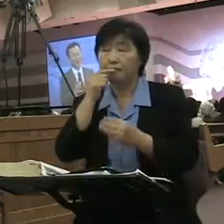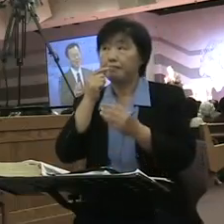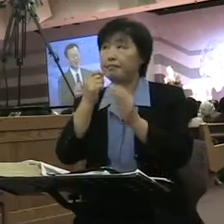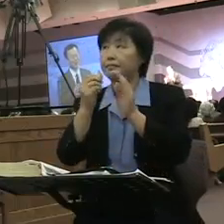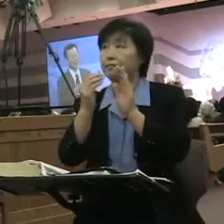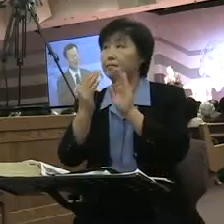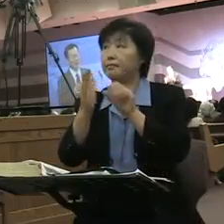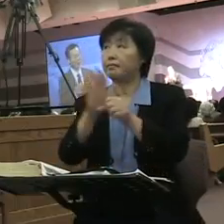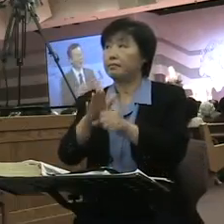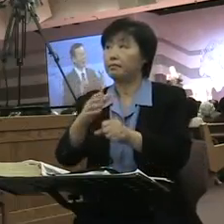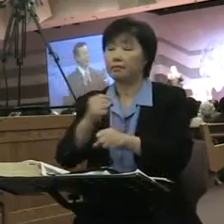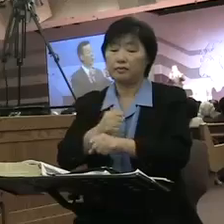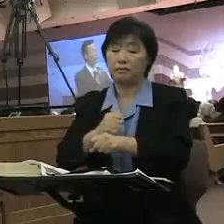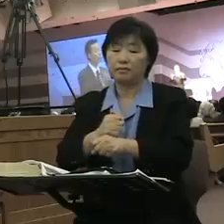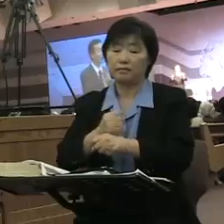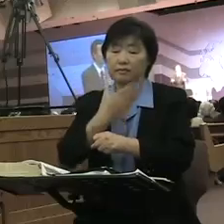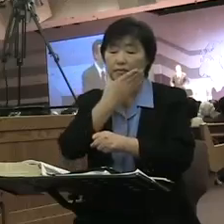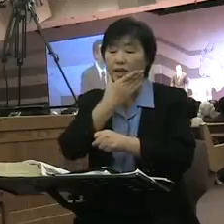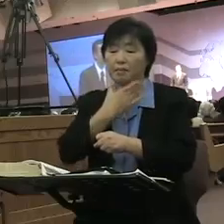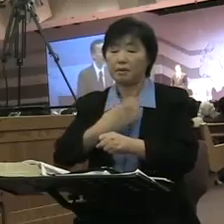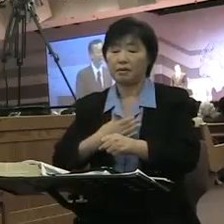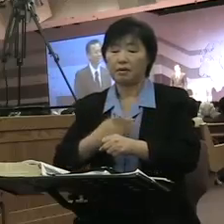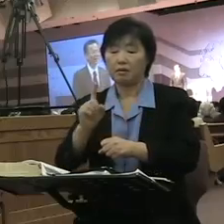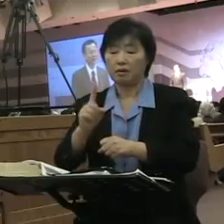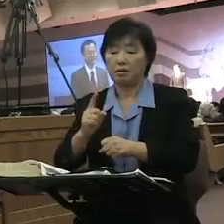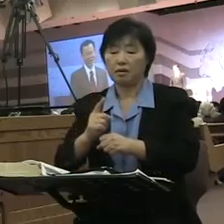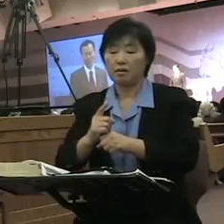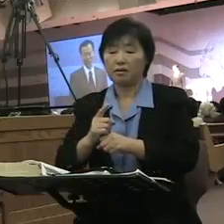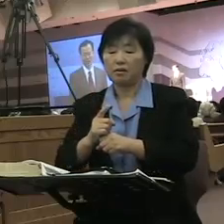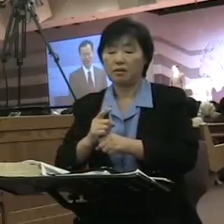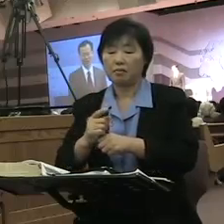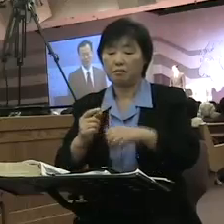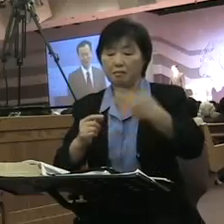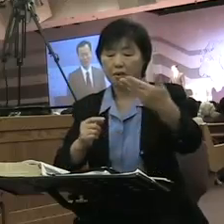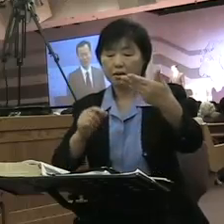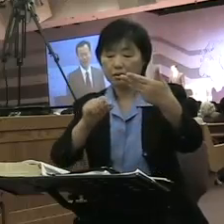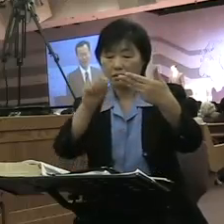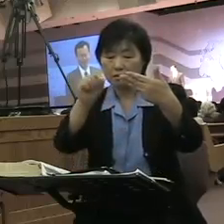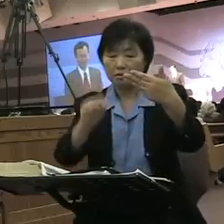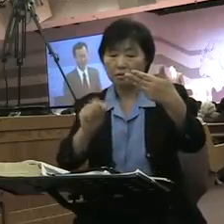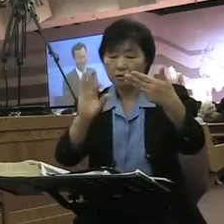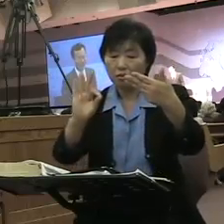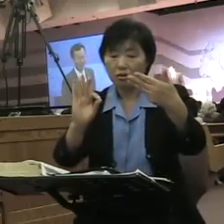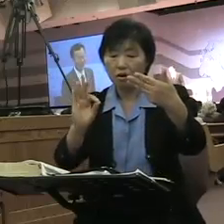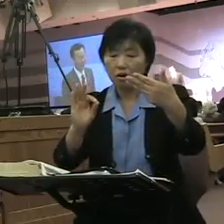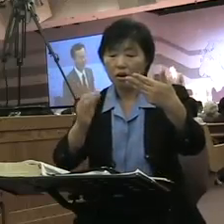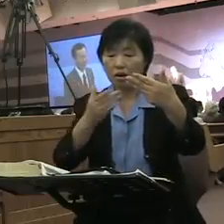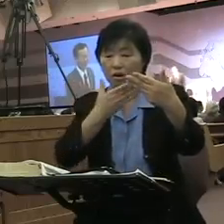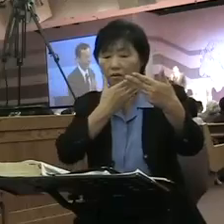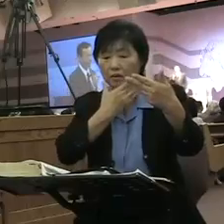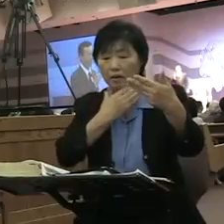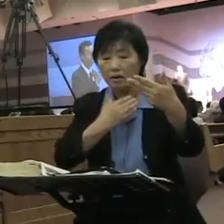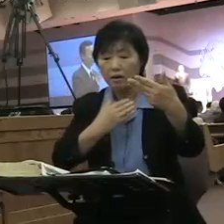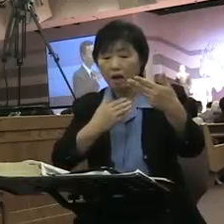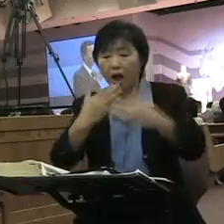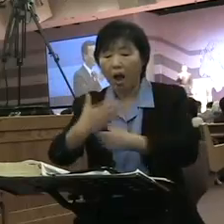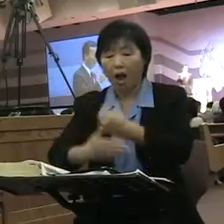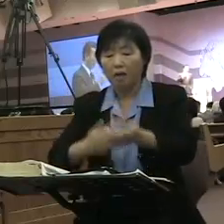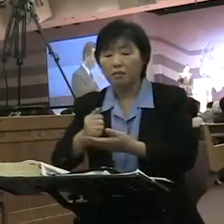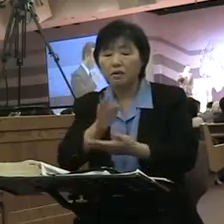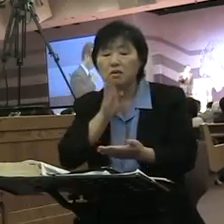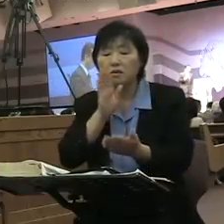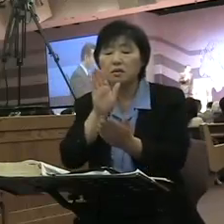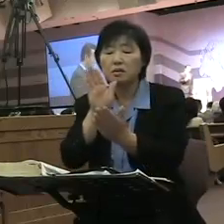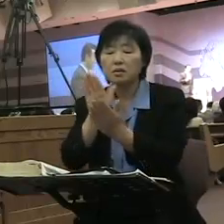그때 하나님께서 아브라함에게 인스피레이션을 주십니다. 8절에 나와있죠. 얘야, 하나님께서